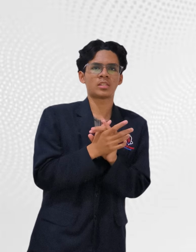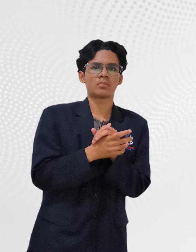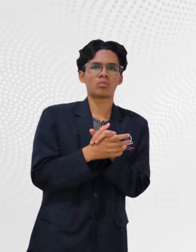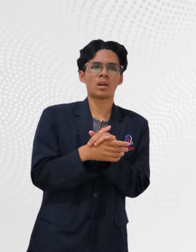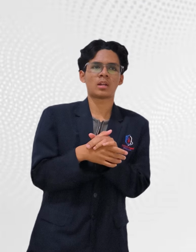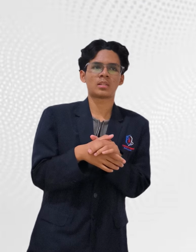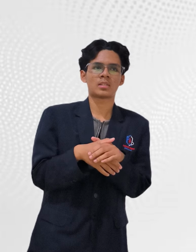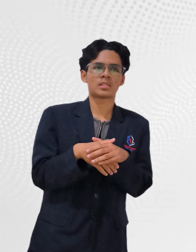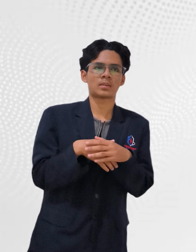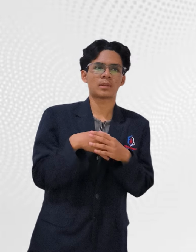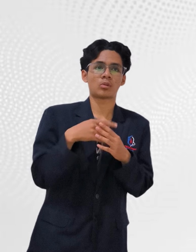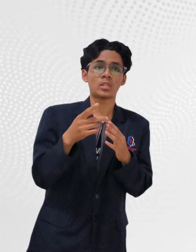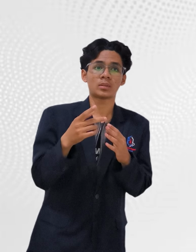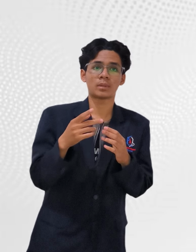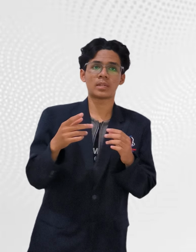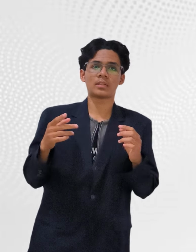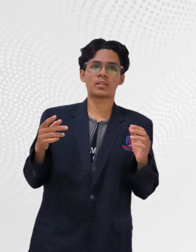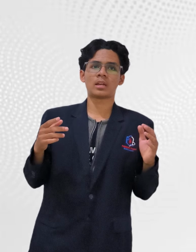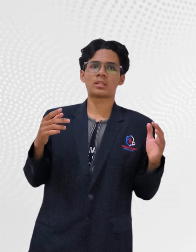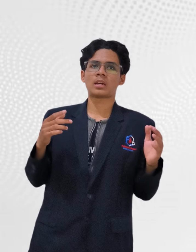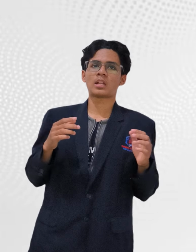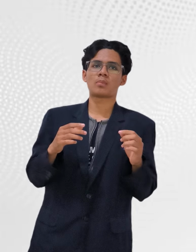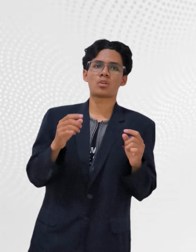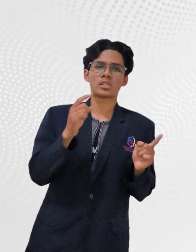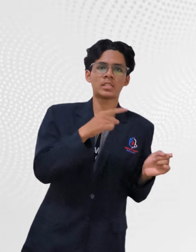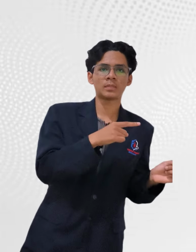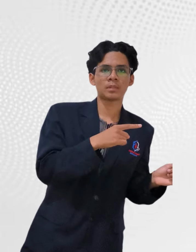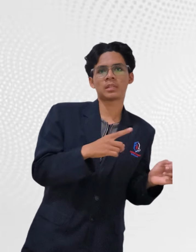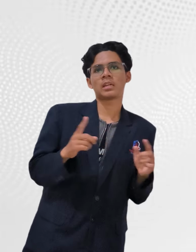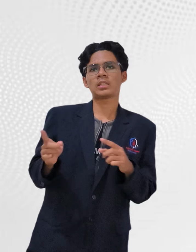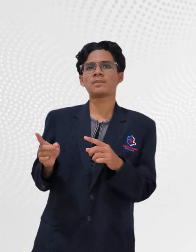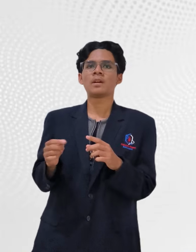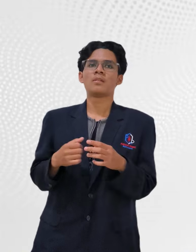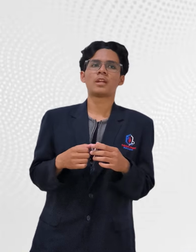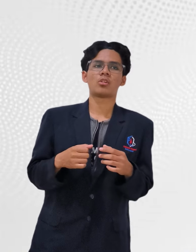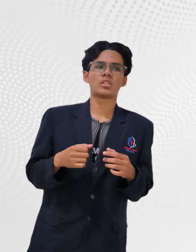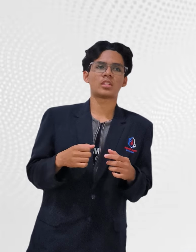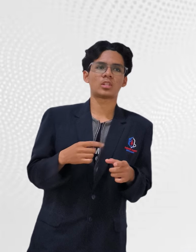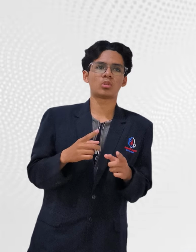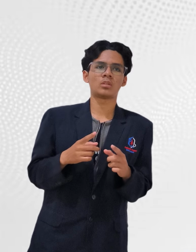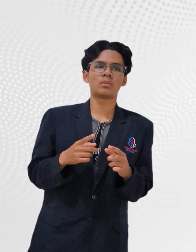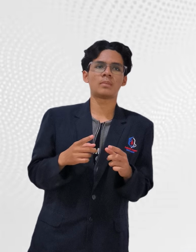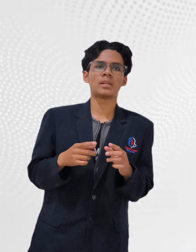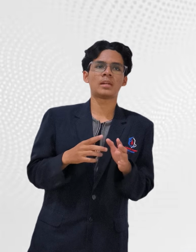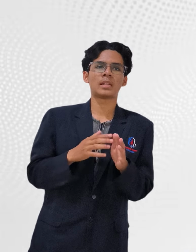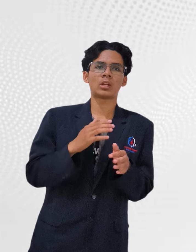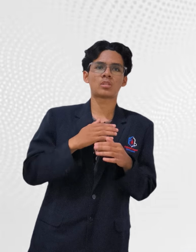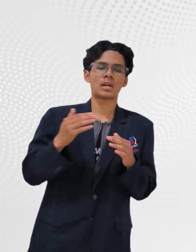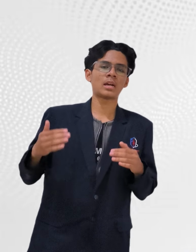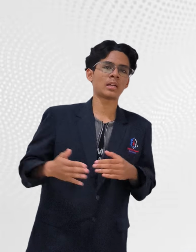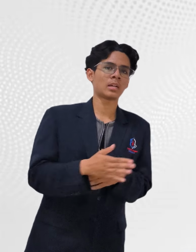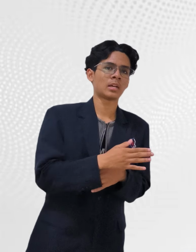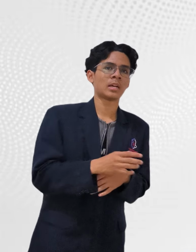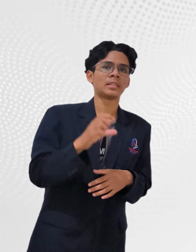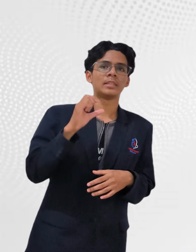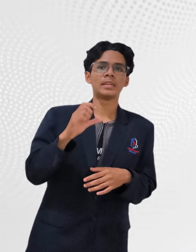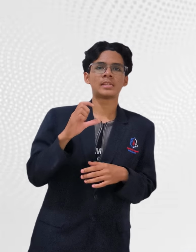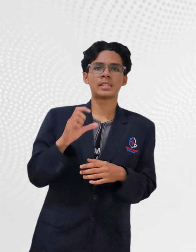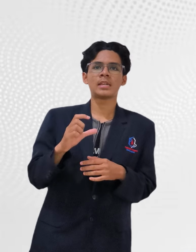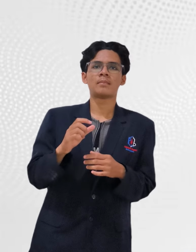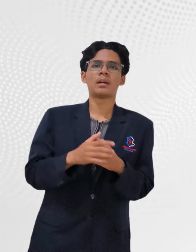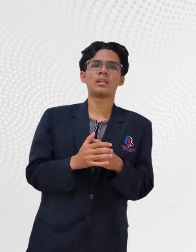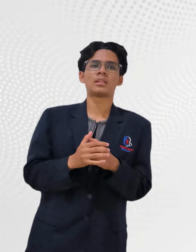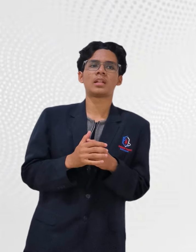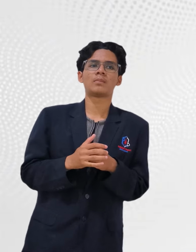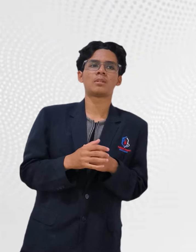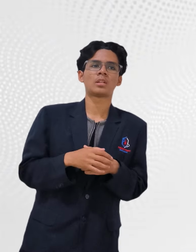arus listrik yang berubah arahnya secara periodik bergantian antara arah positif dan negatif. Frekuensi tertentu ini berbeda dengan arus searah